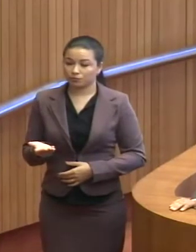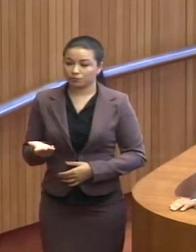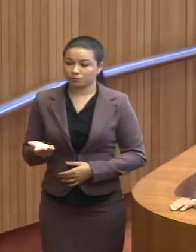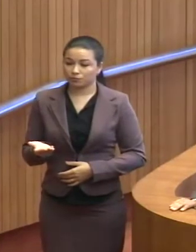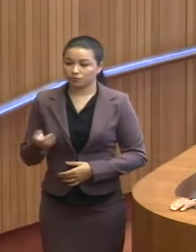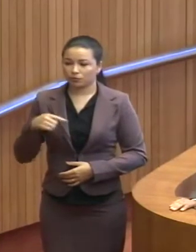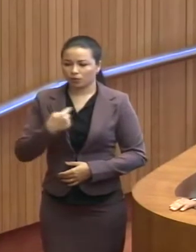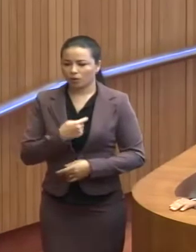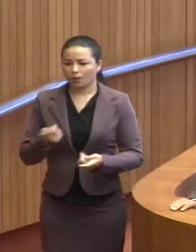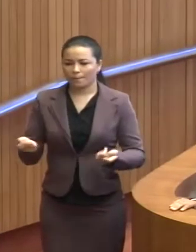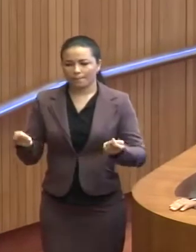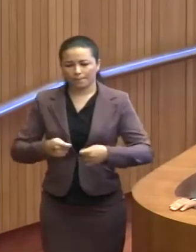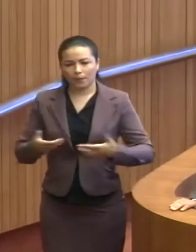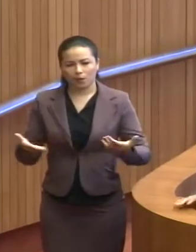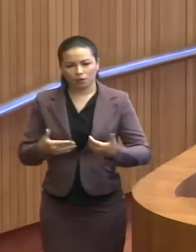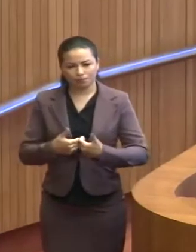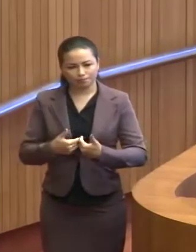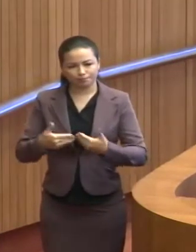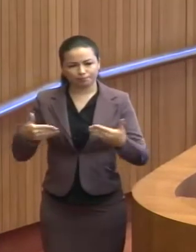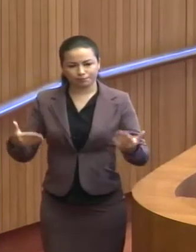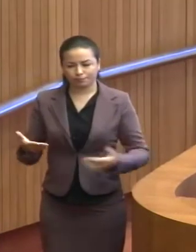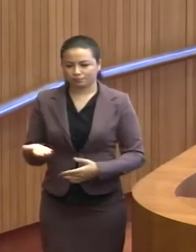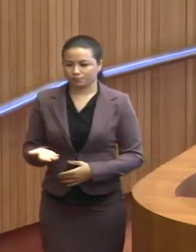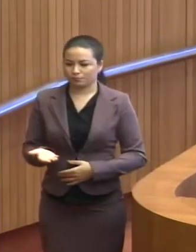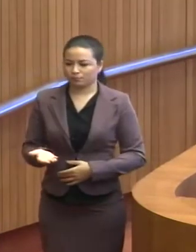que nós podemos, a partir desse momento,